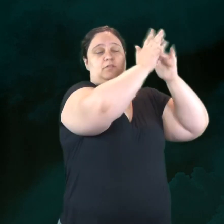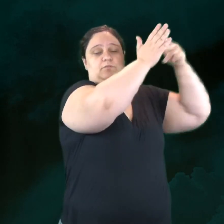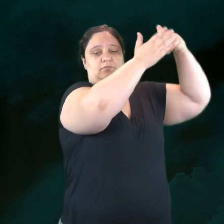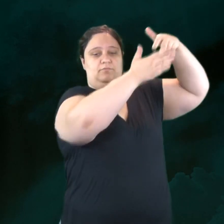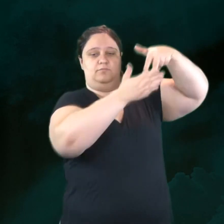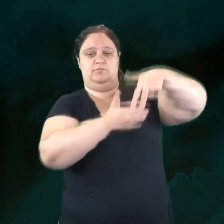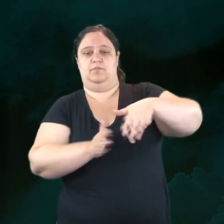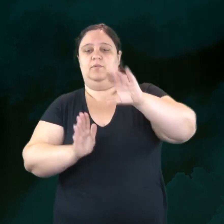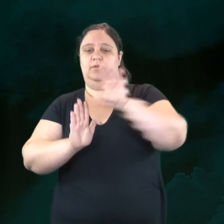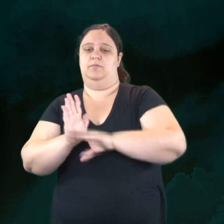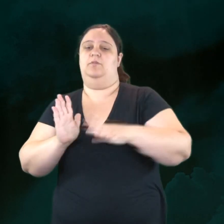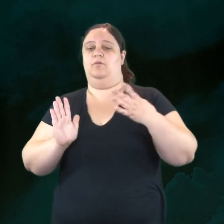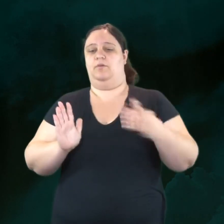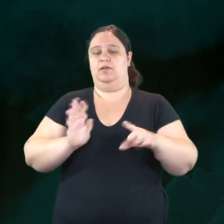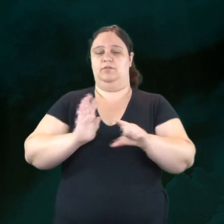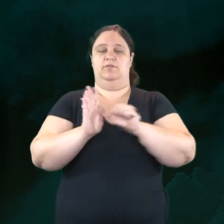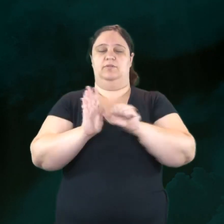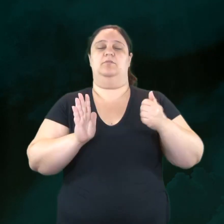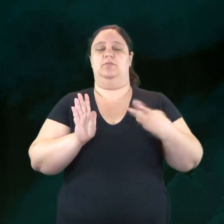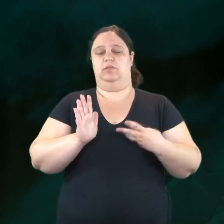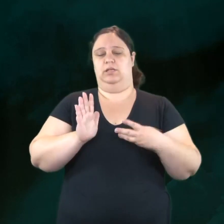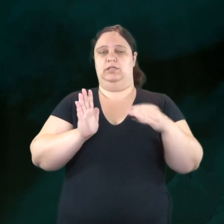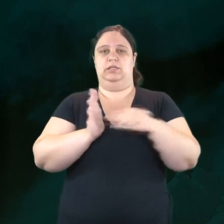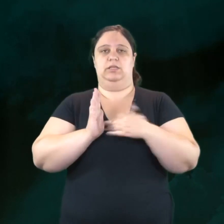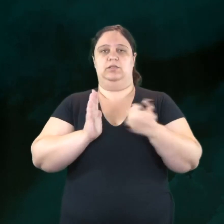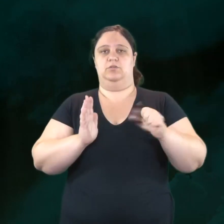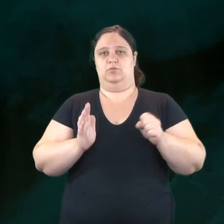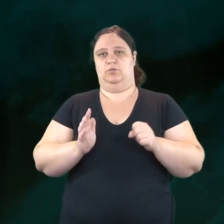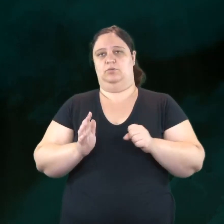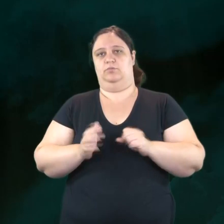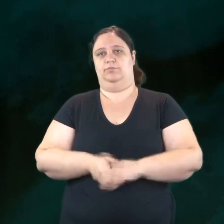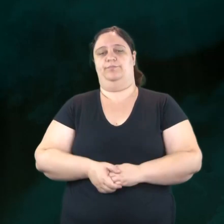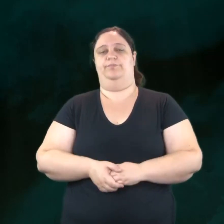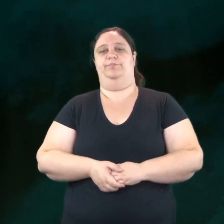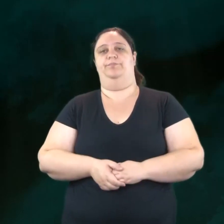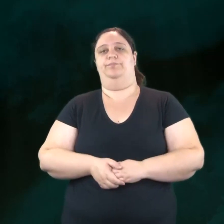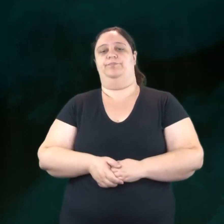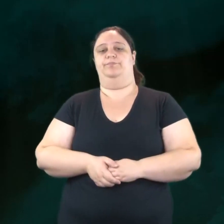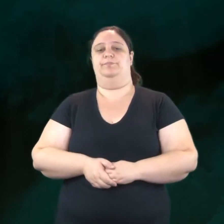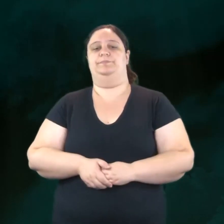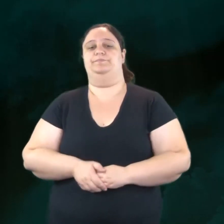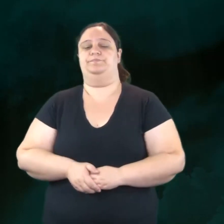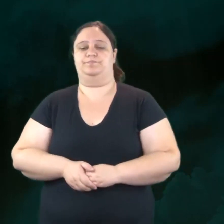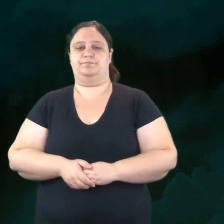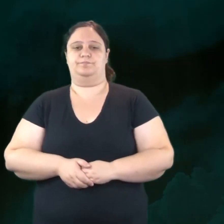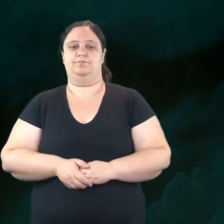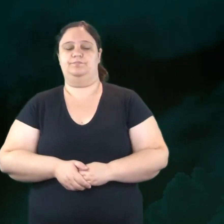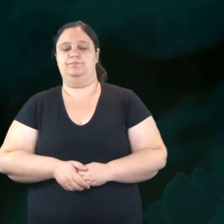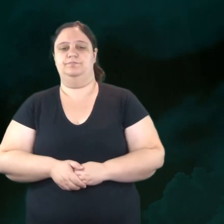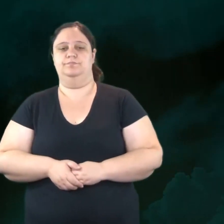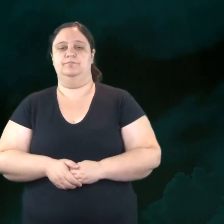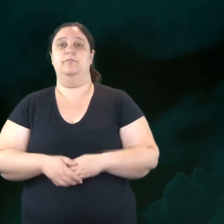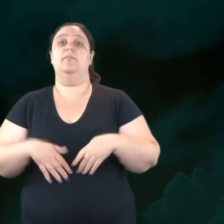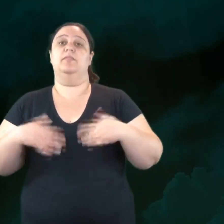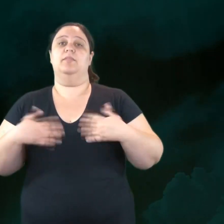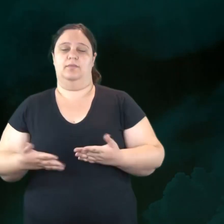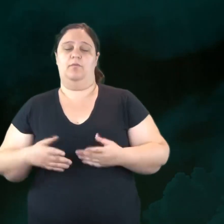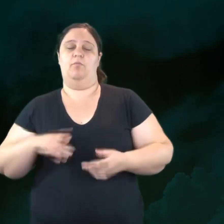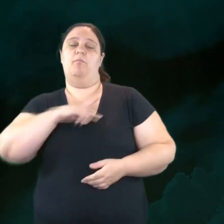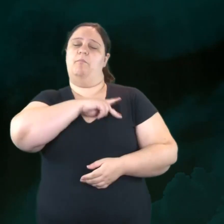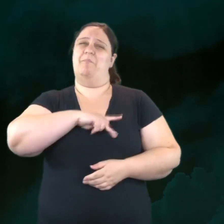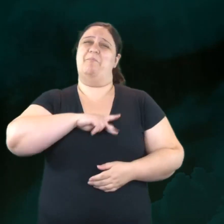de 13 até 18. Portanto, aqui nesse momento, Paulo